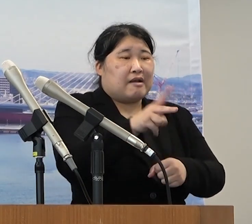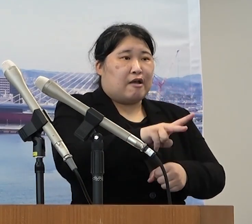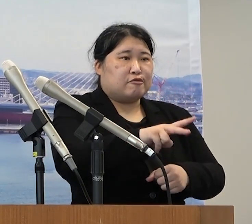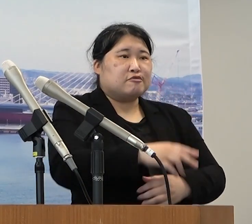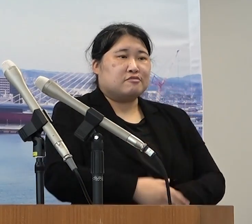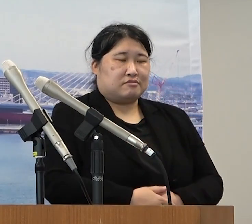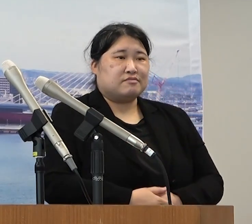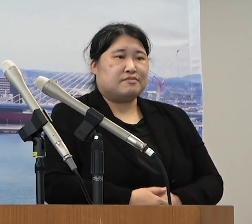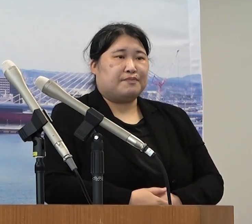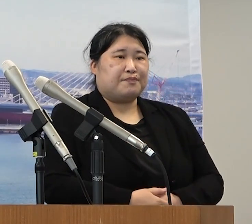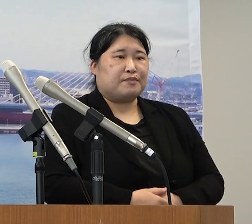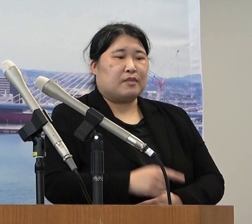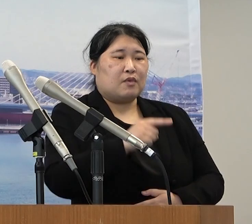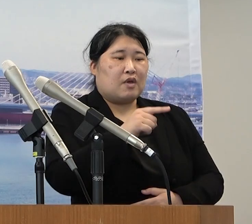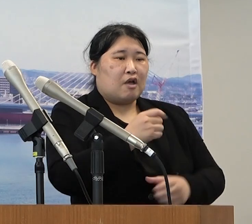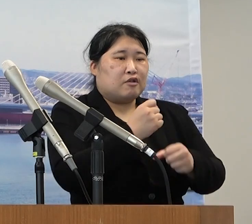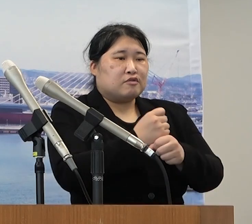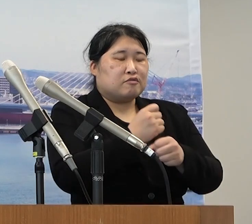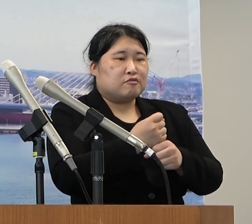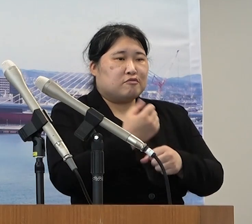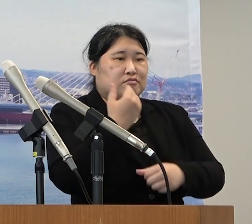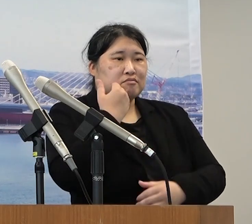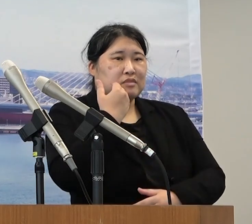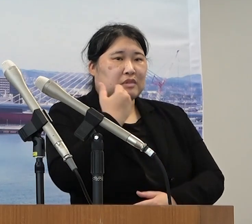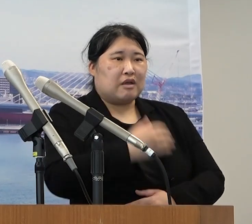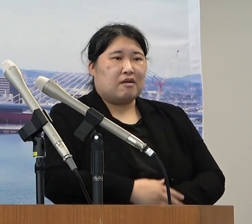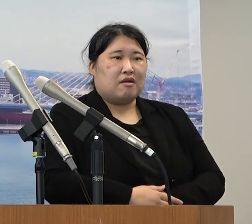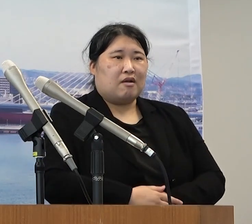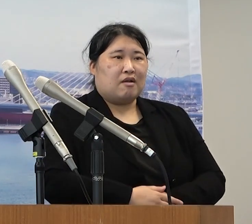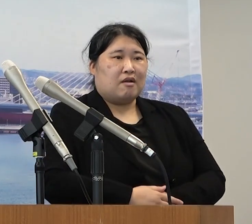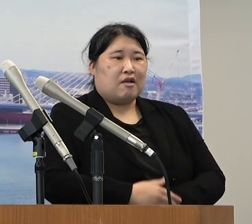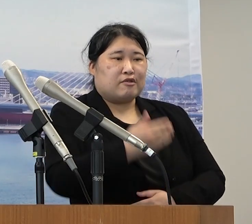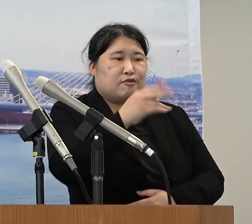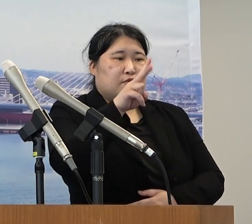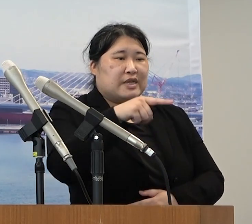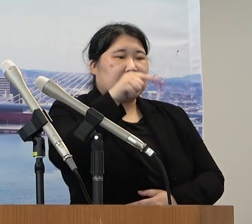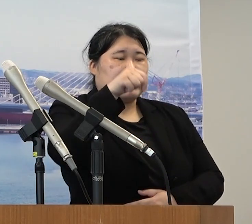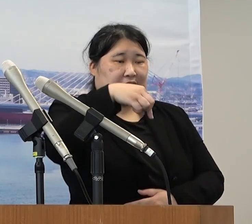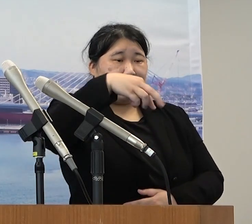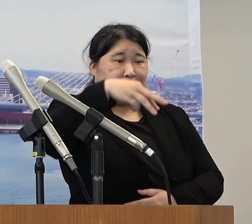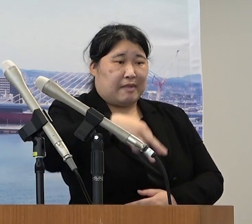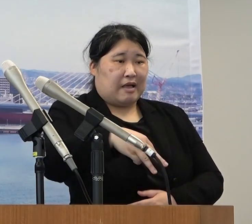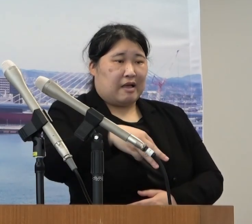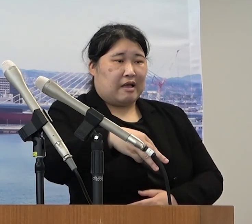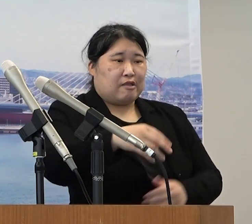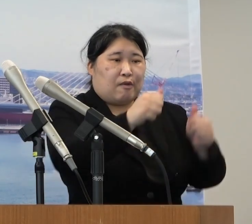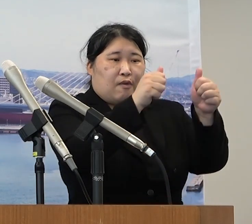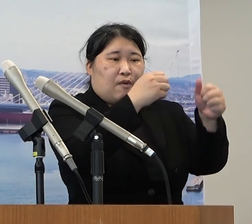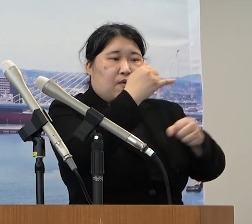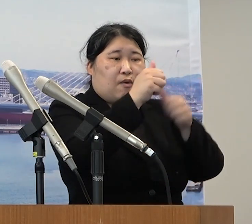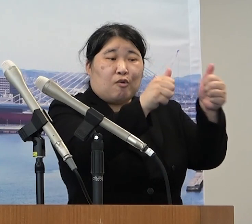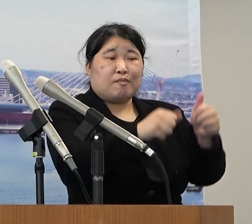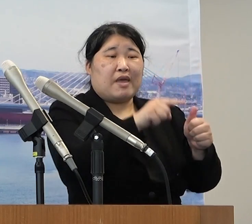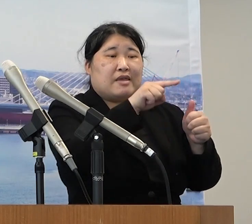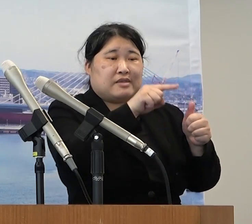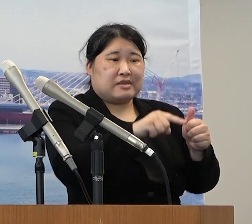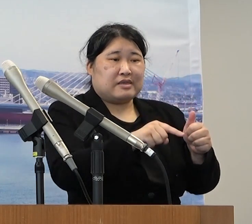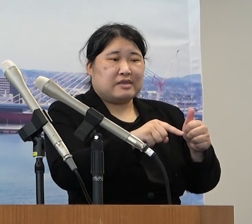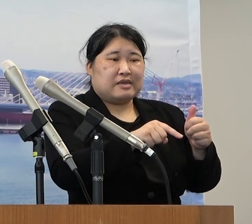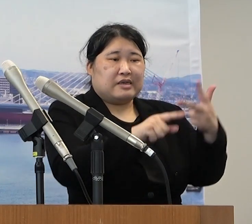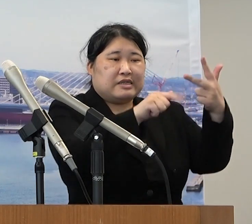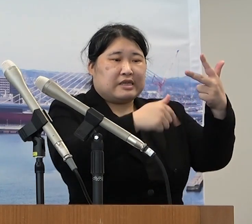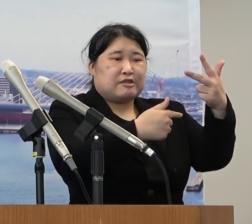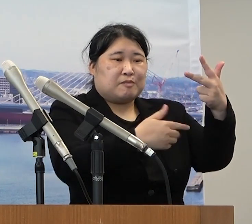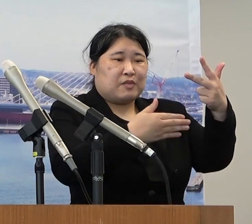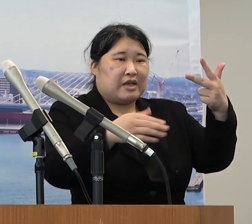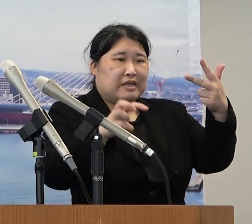アップサイクル作品を制作するクリエイターをクリーマ特設サイトで今月6日から7月30日まで